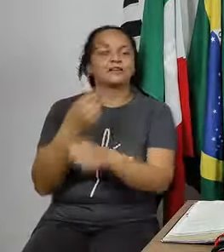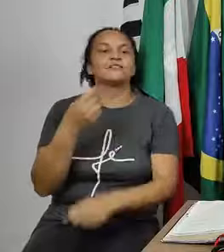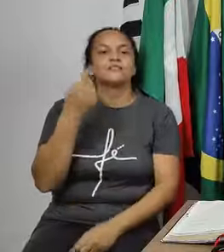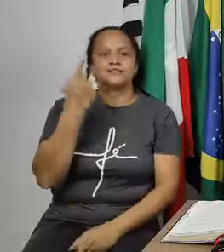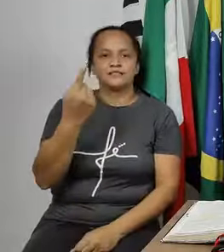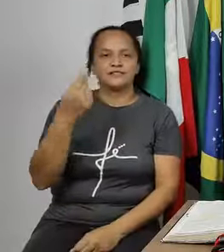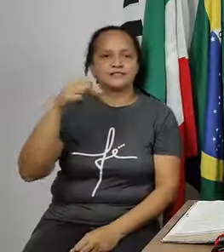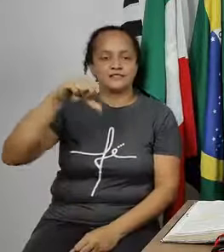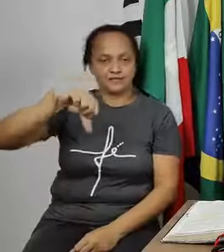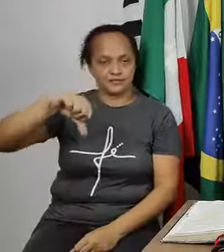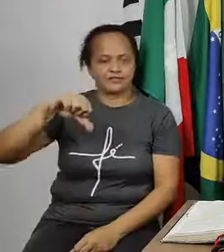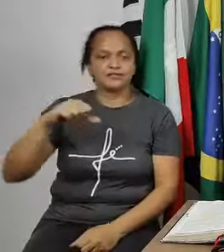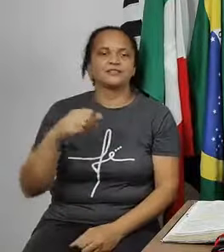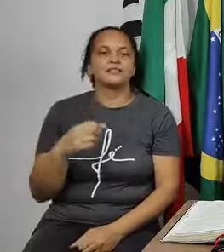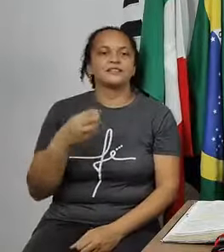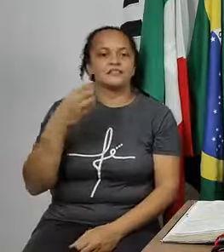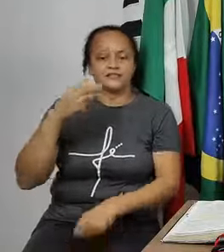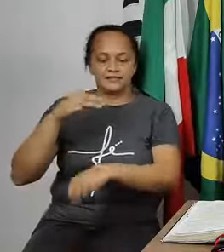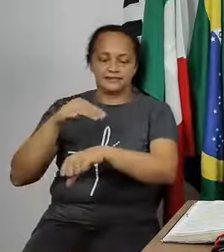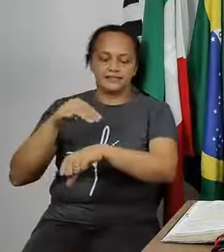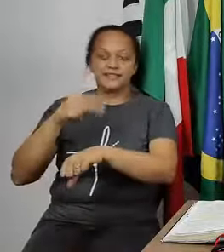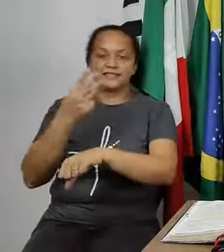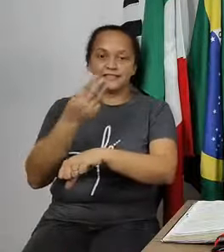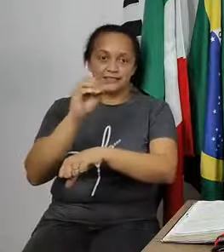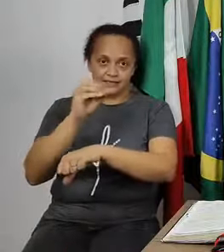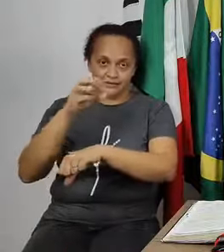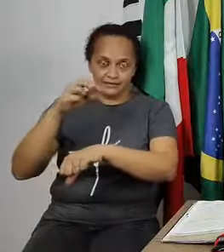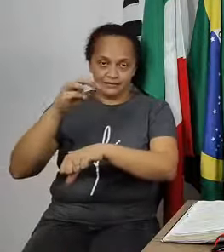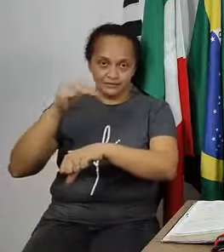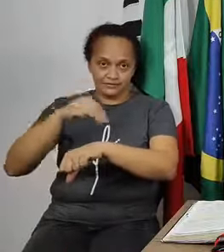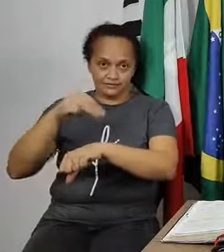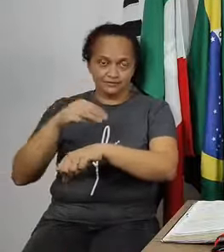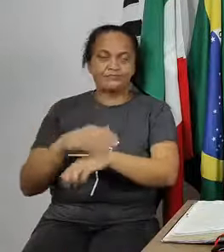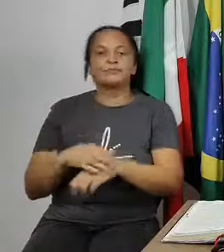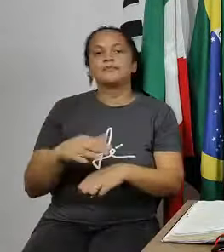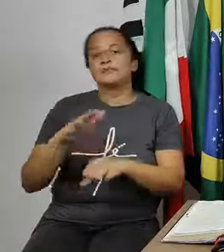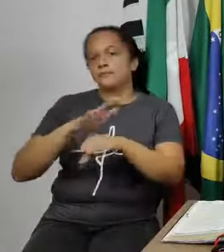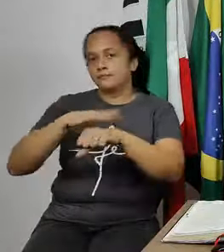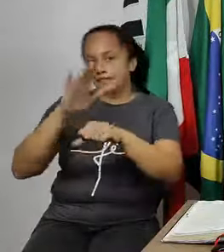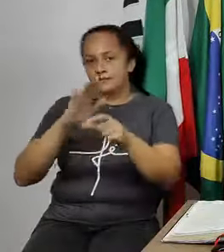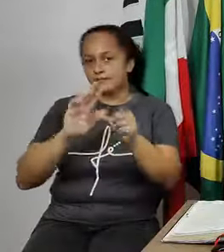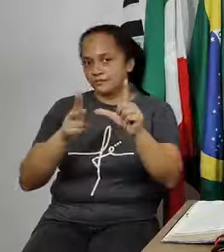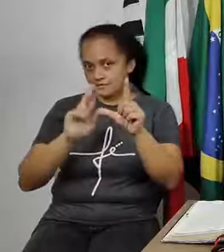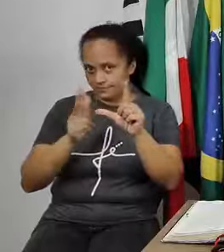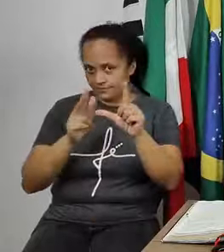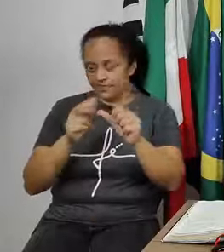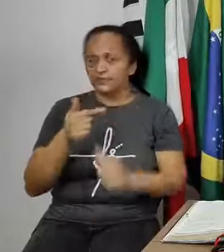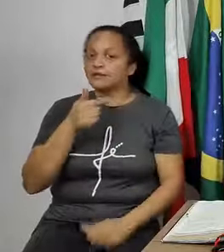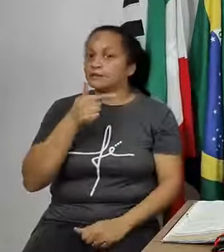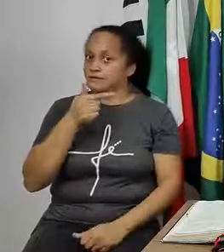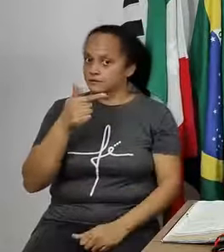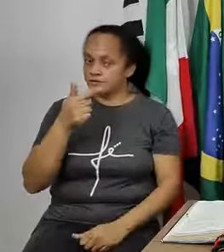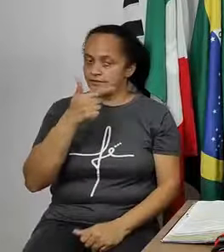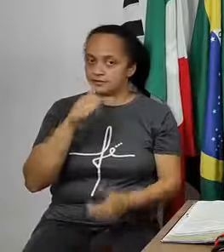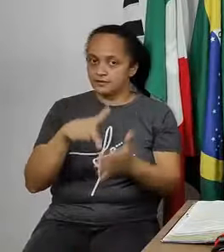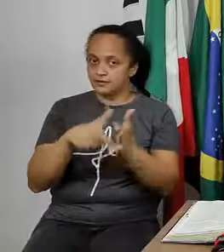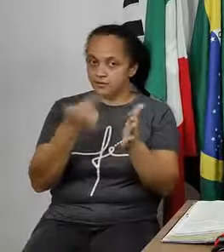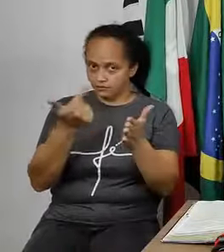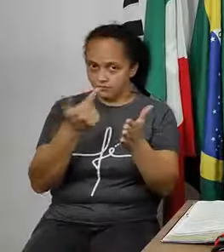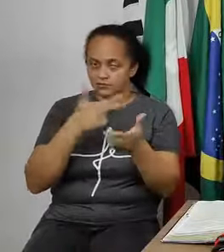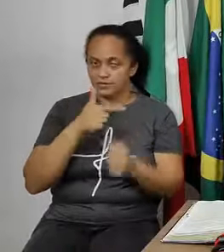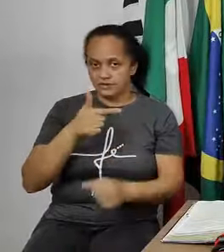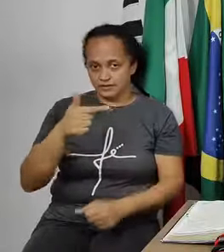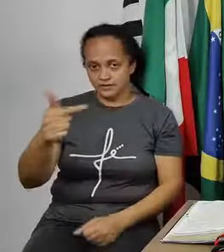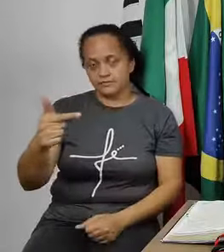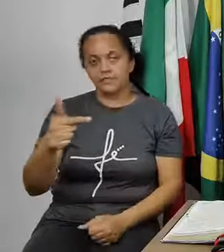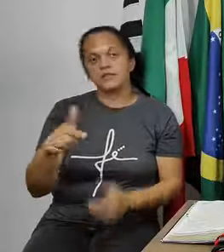19 horas e 30 minutos, para mais uma live, a segunda da semana, com a segunda parte